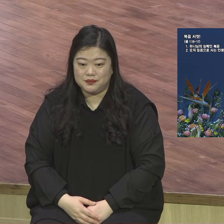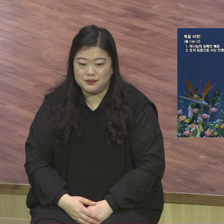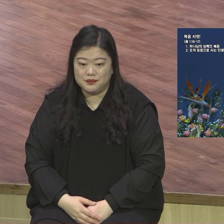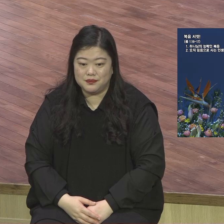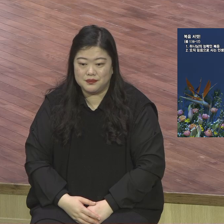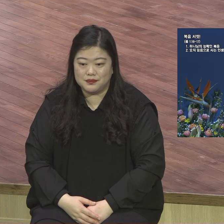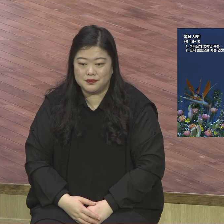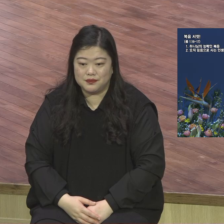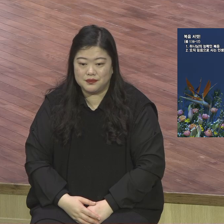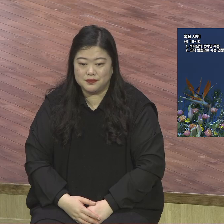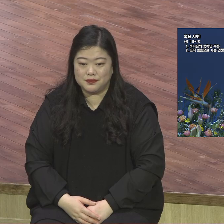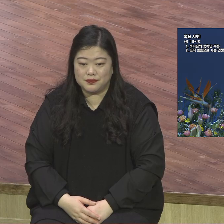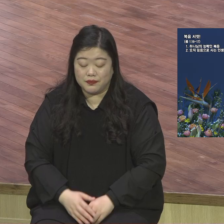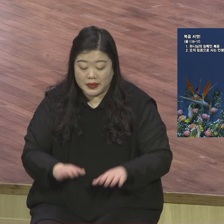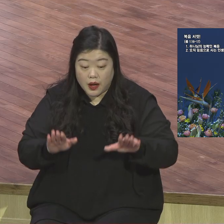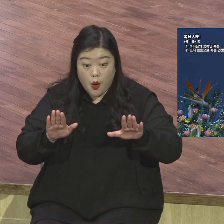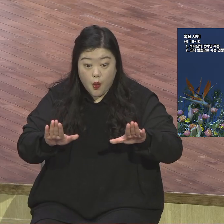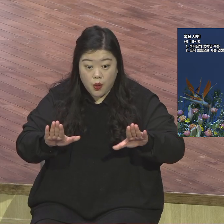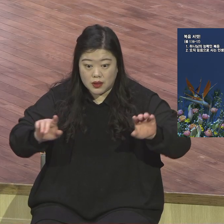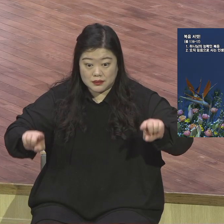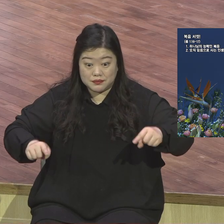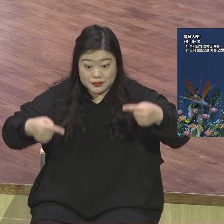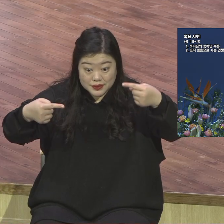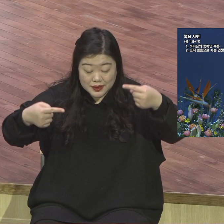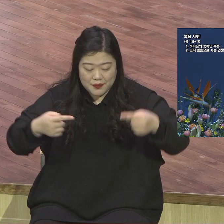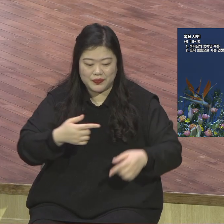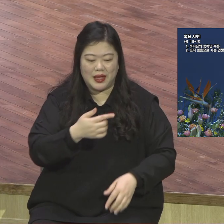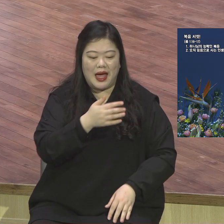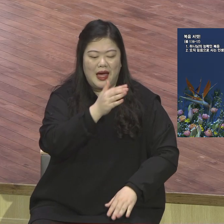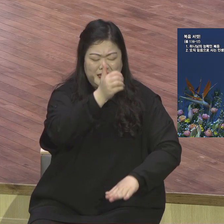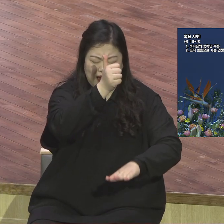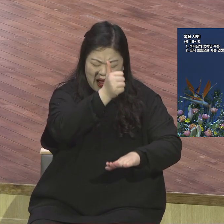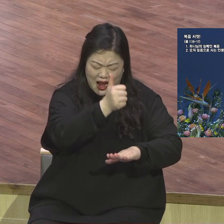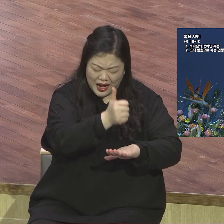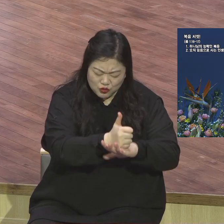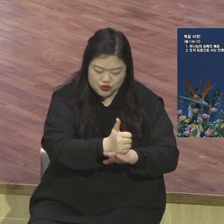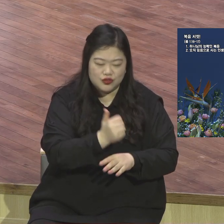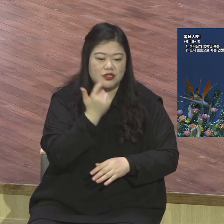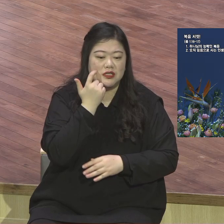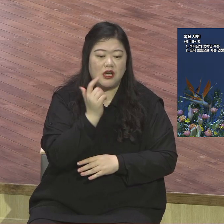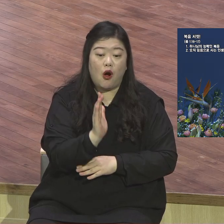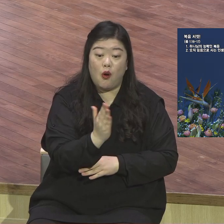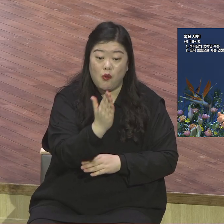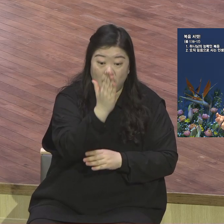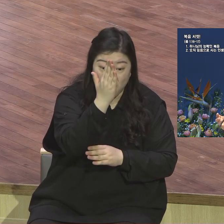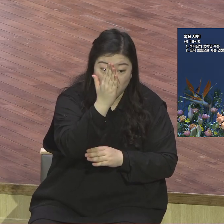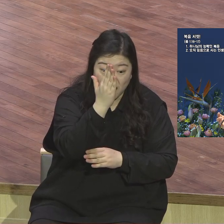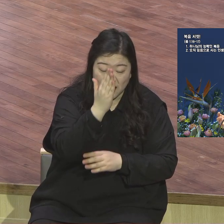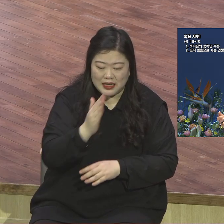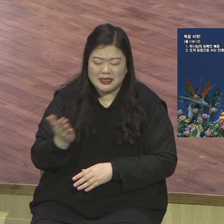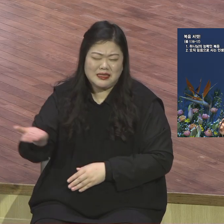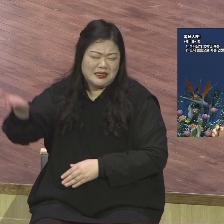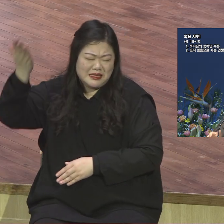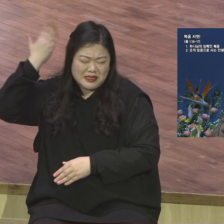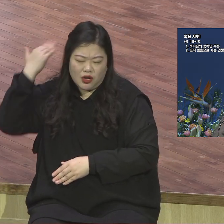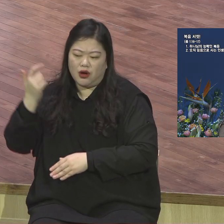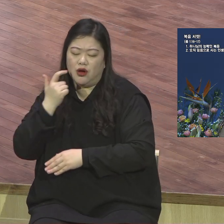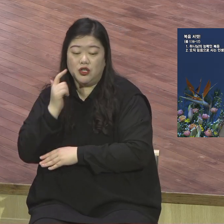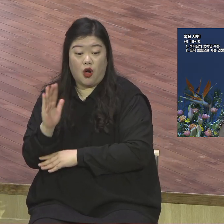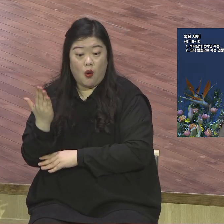아니고 나중 영광의 비전을 바라보고 나중 영광이 이전보다 크리라.